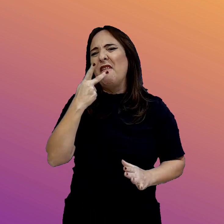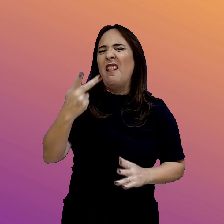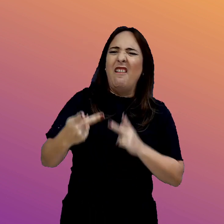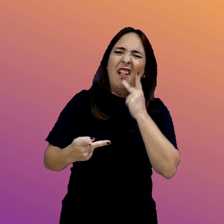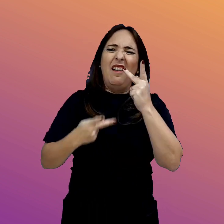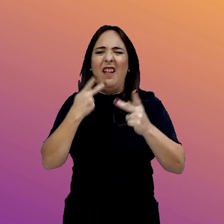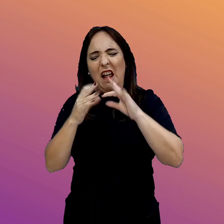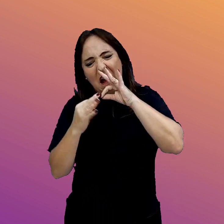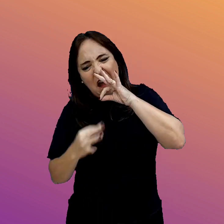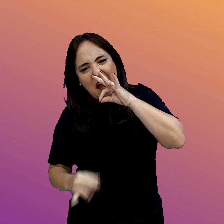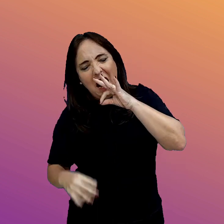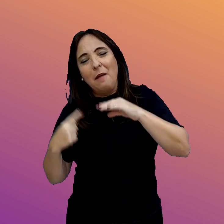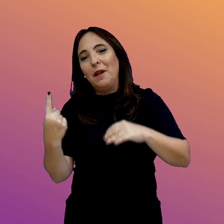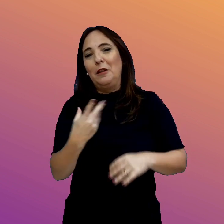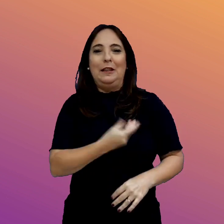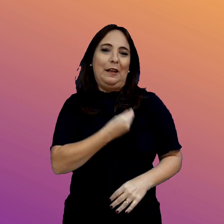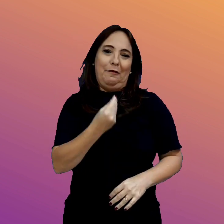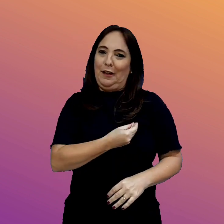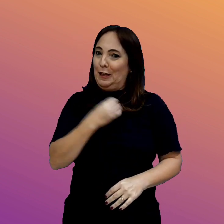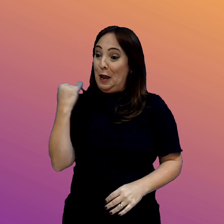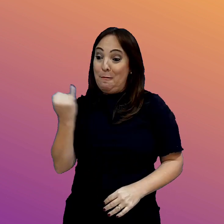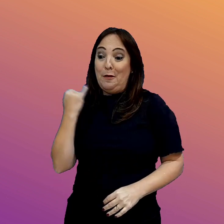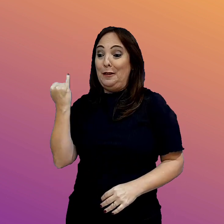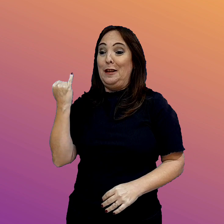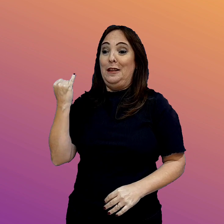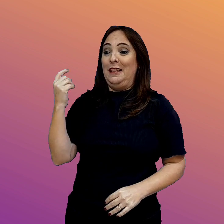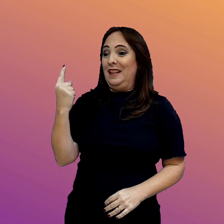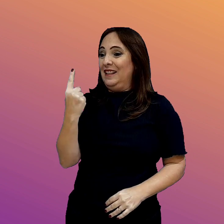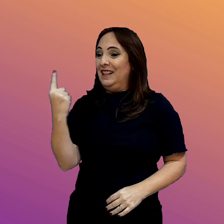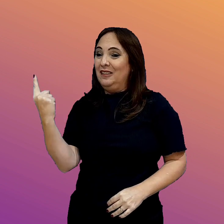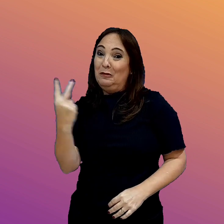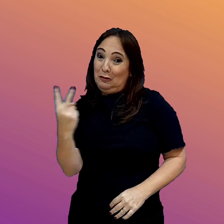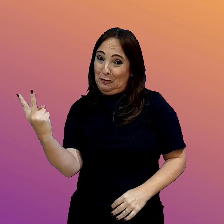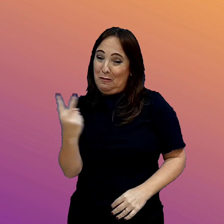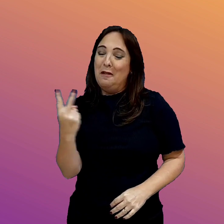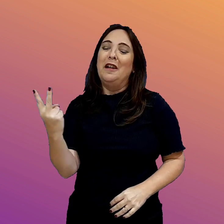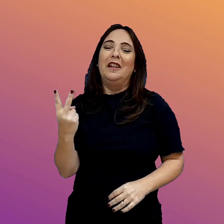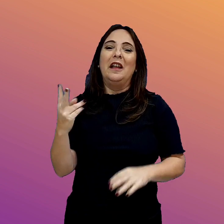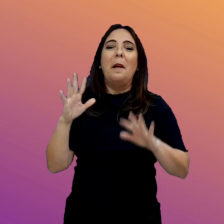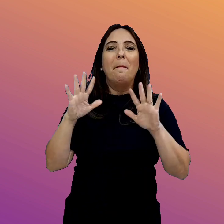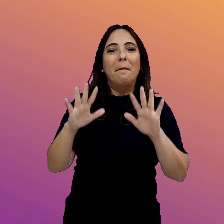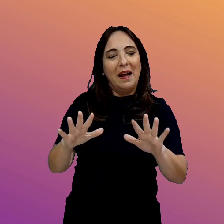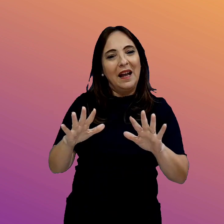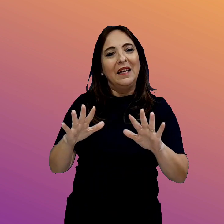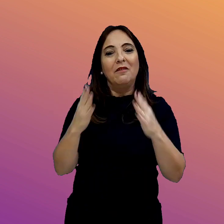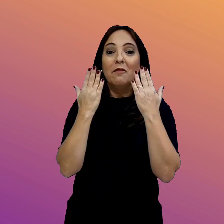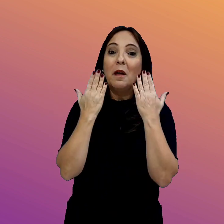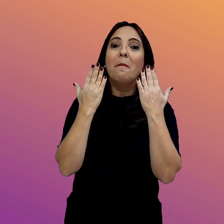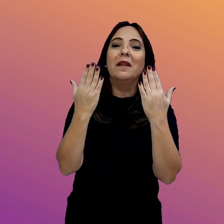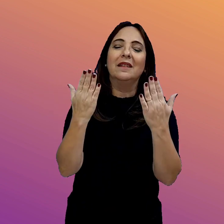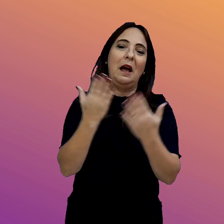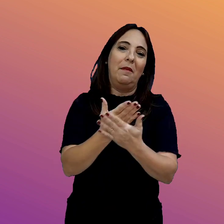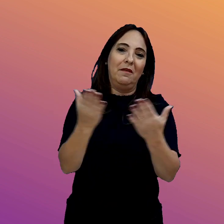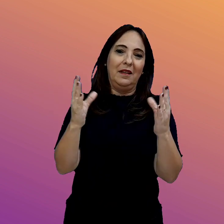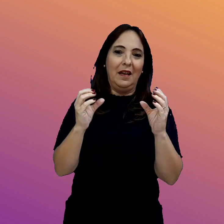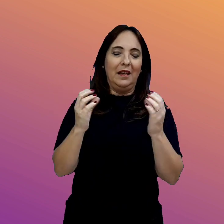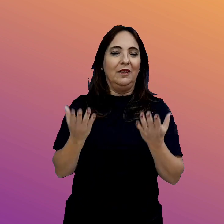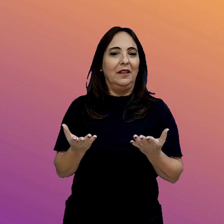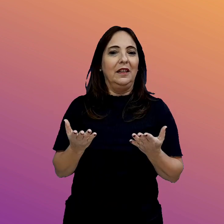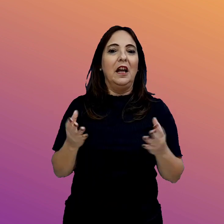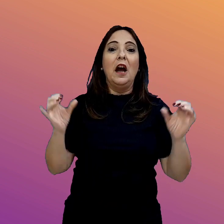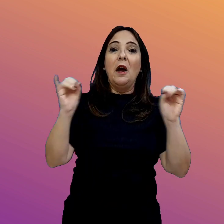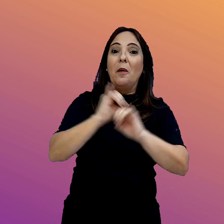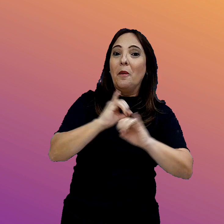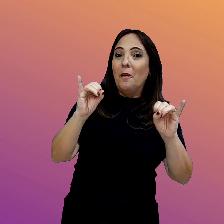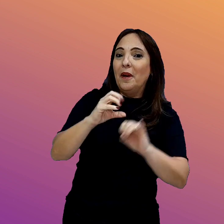aqui para a nossa vida, porque a gente iria gastar muito tempo, mas vou deixar aqui eles se apresentarem. Ok,